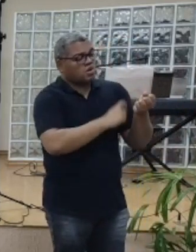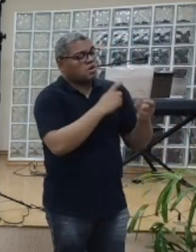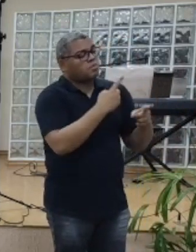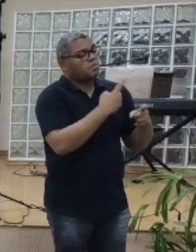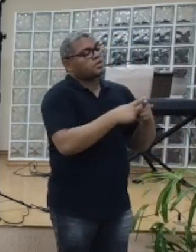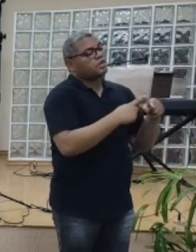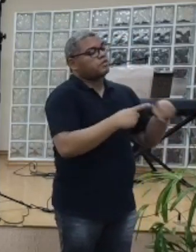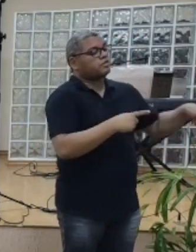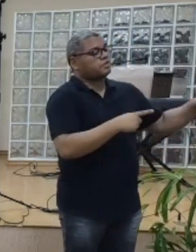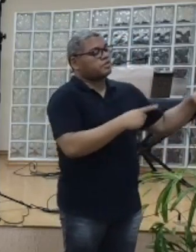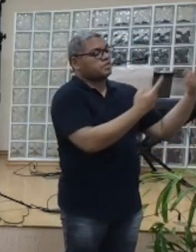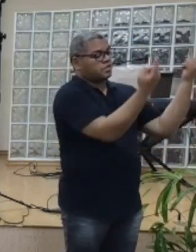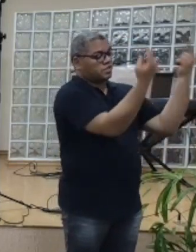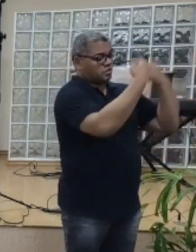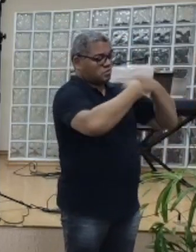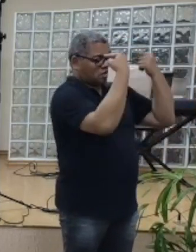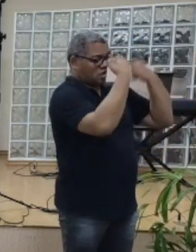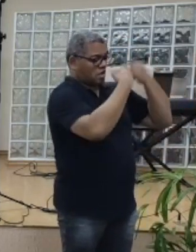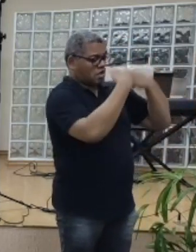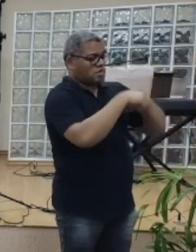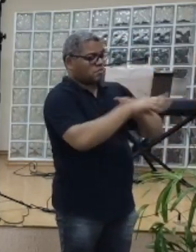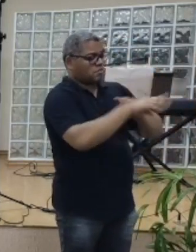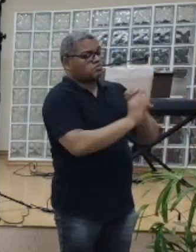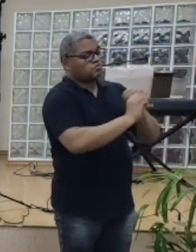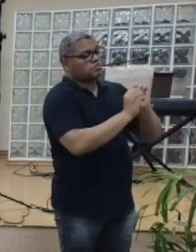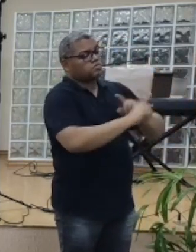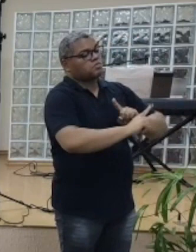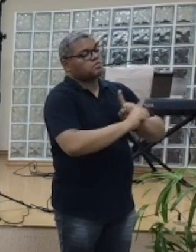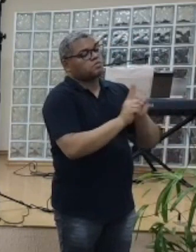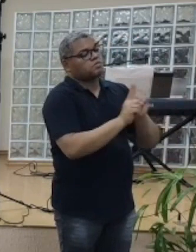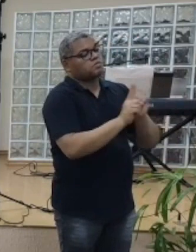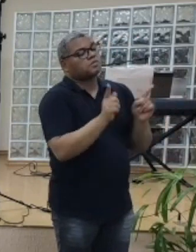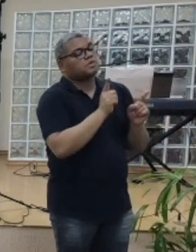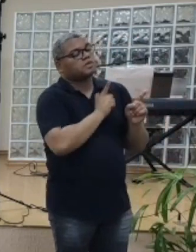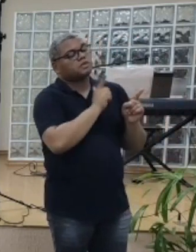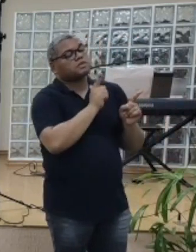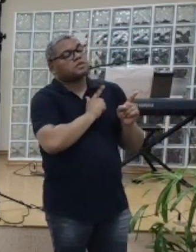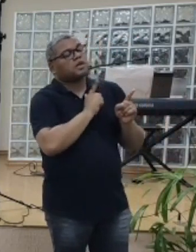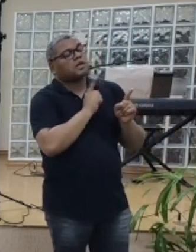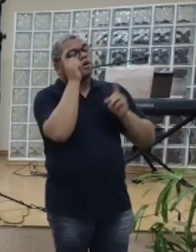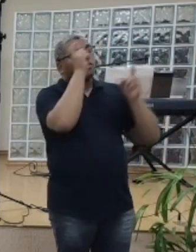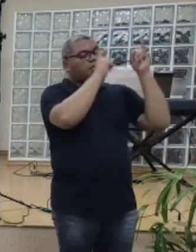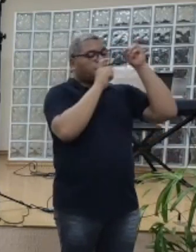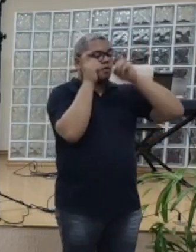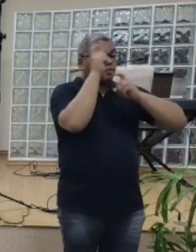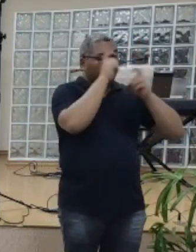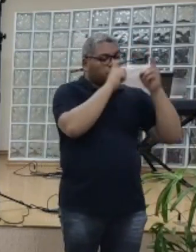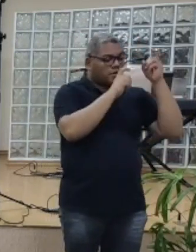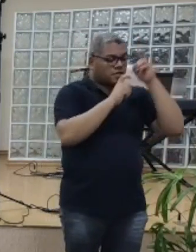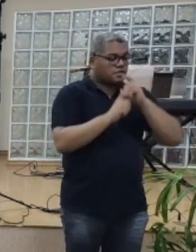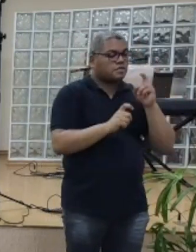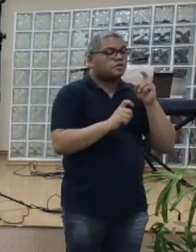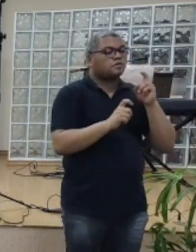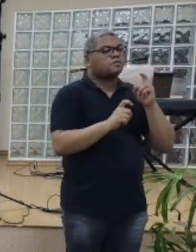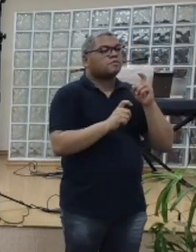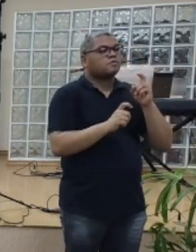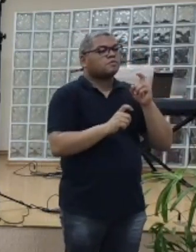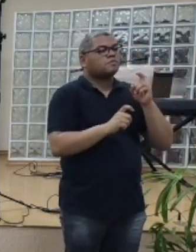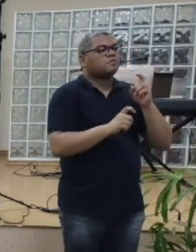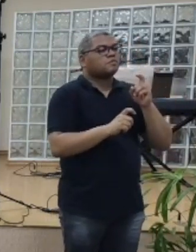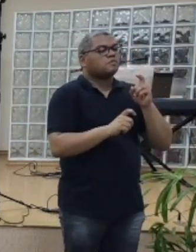nada. Mas, na verdade, a gente percebe que existe uma preocupação, transformada um pouco